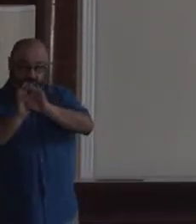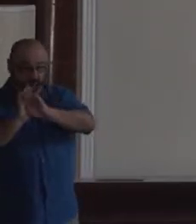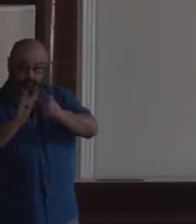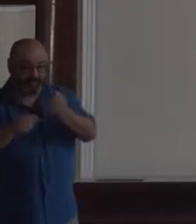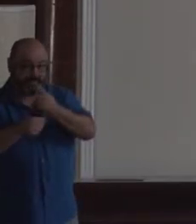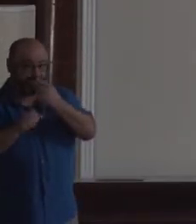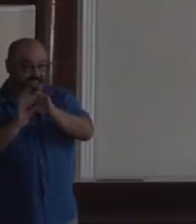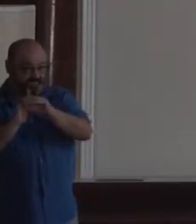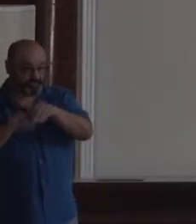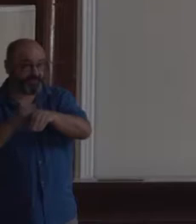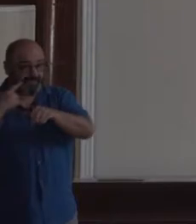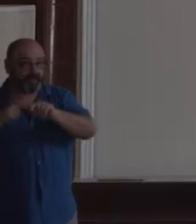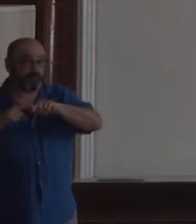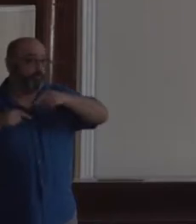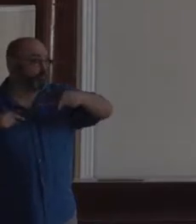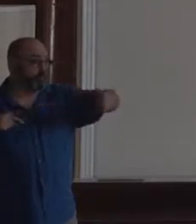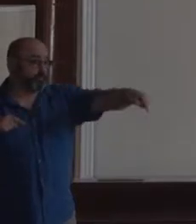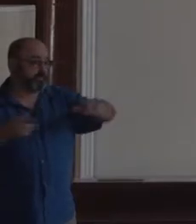fois et va être passé à chaque test.